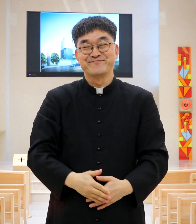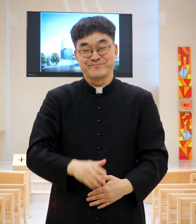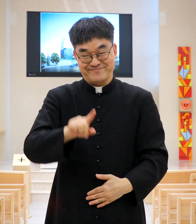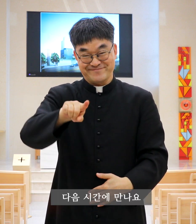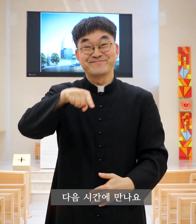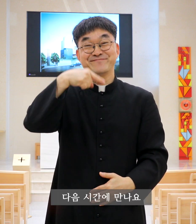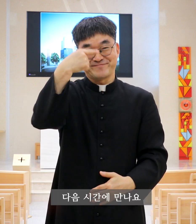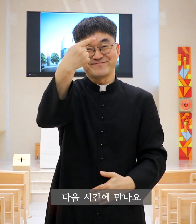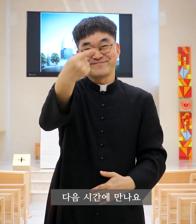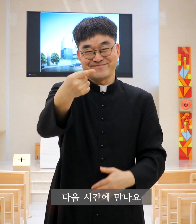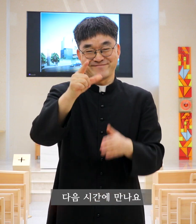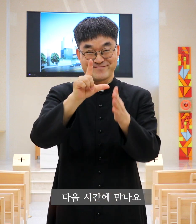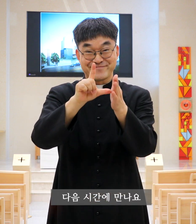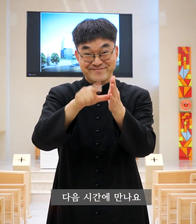다음 시간에 만나요